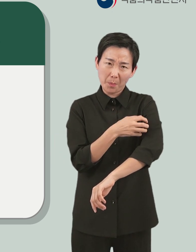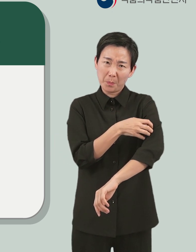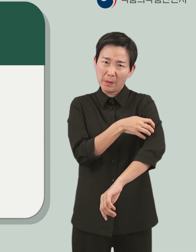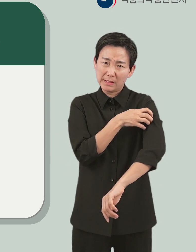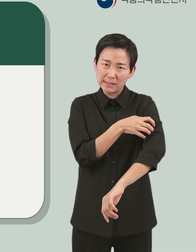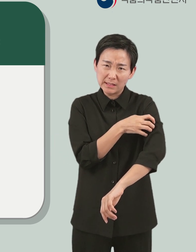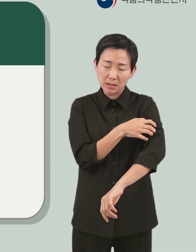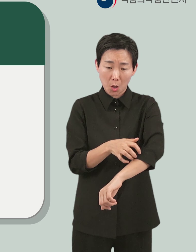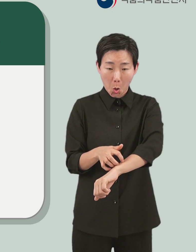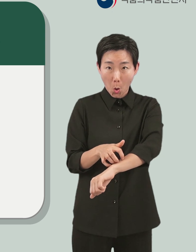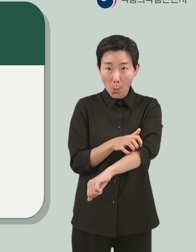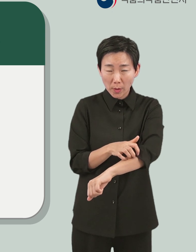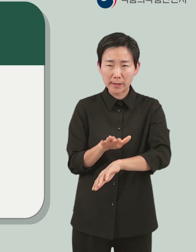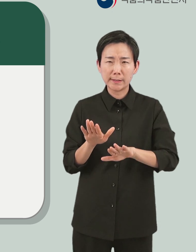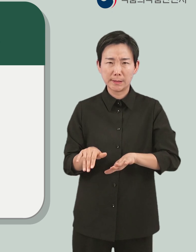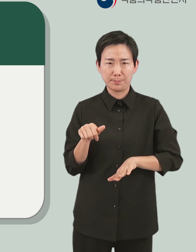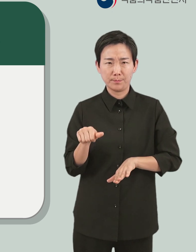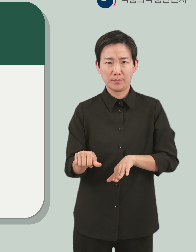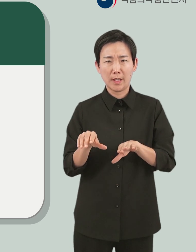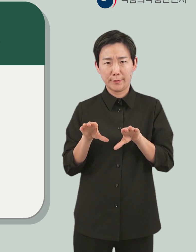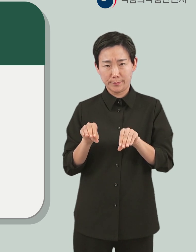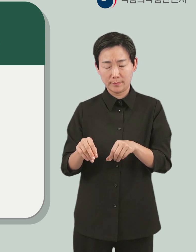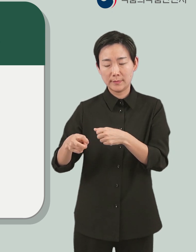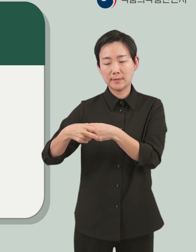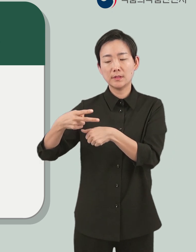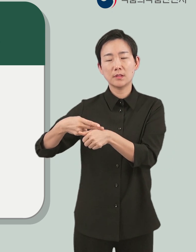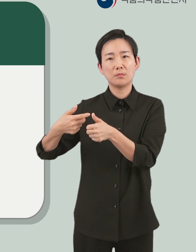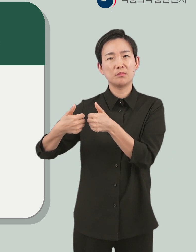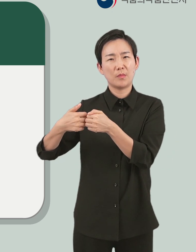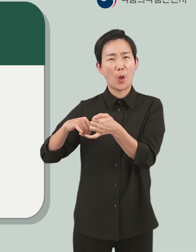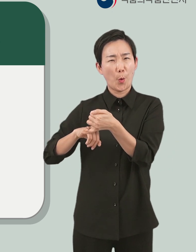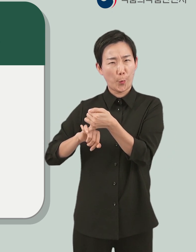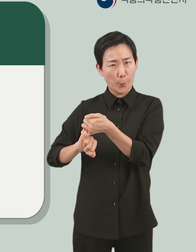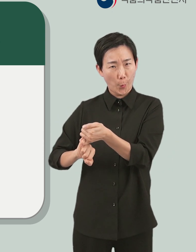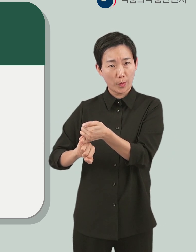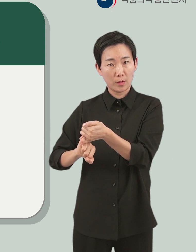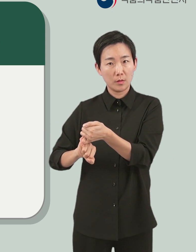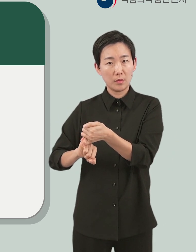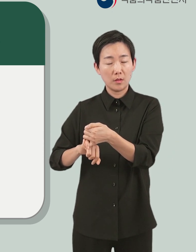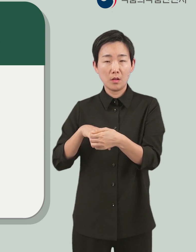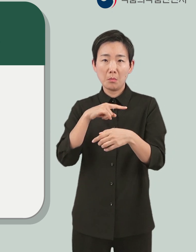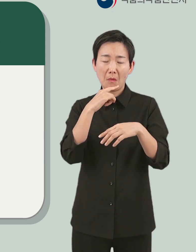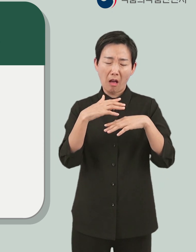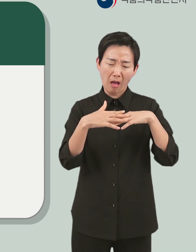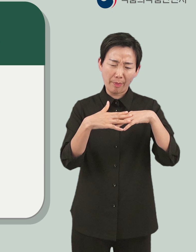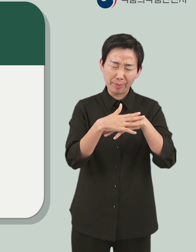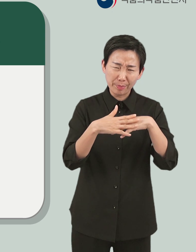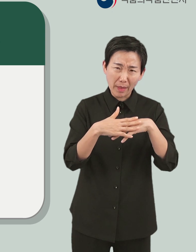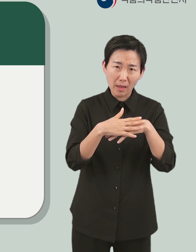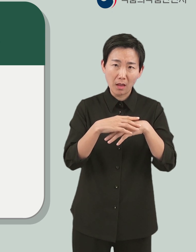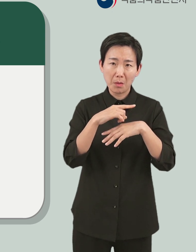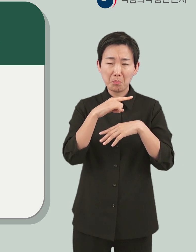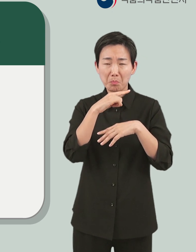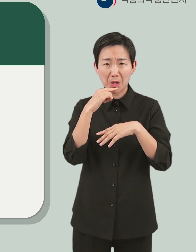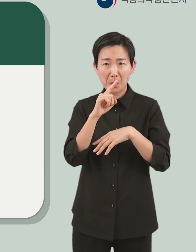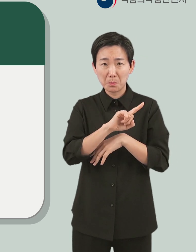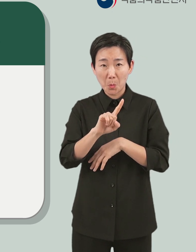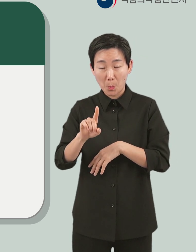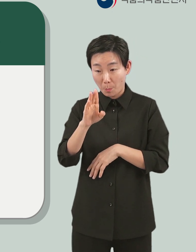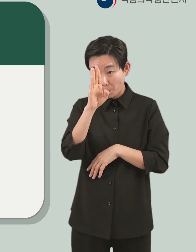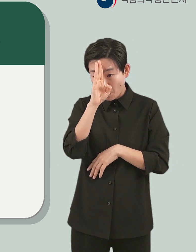자극이나 불편함이 발생하면 즉시 사용을 중단하고 의사와 상의해야 합니다. 혈관 관련 치료를 받고